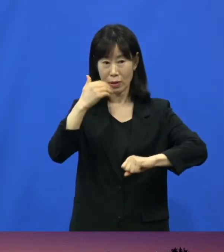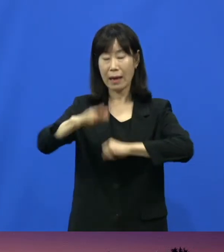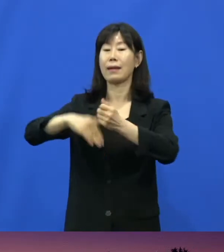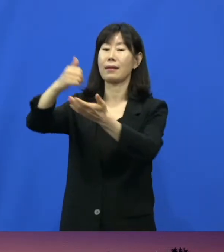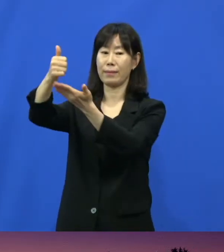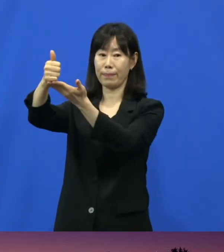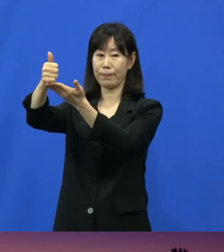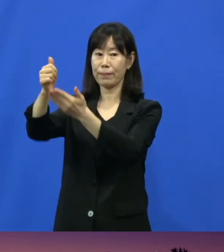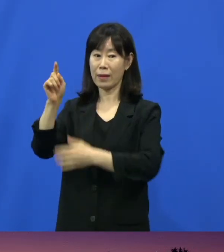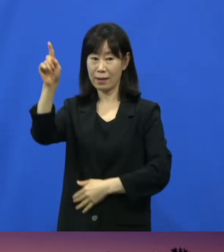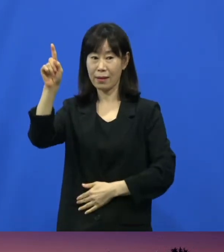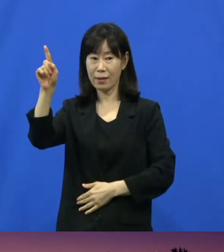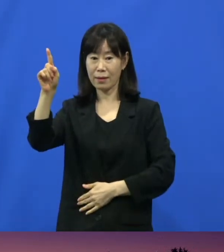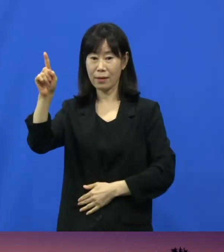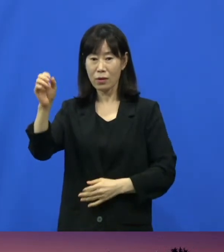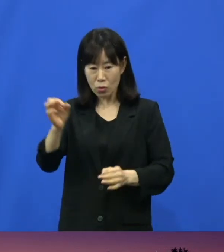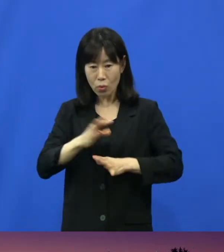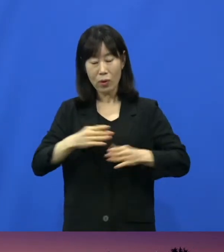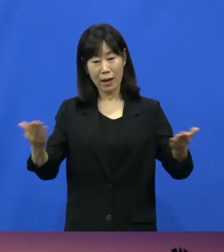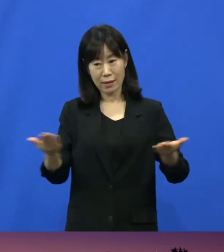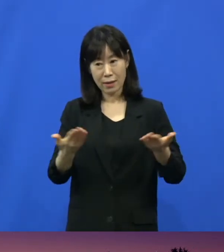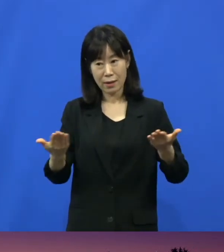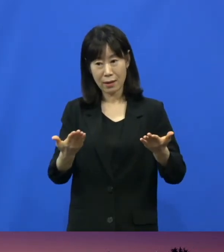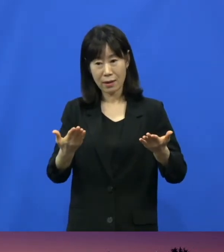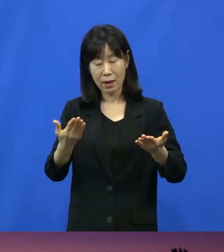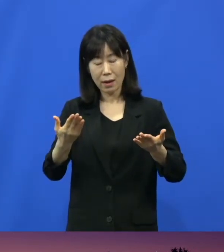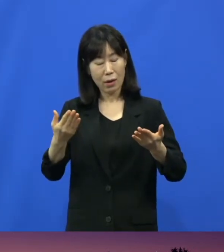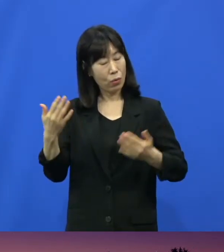놀라운 기이한 일들은 하나님이 하시는 거예요.